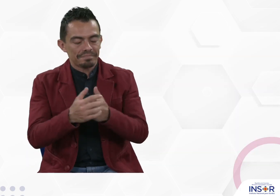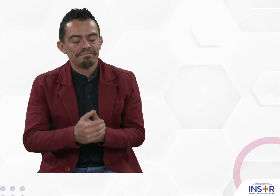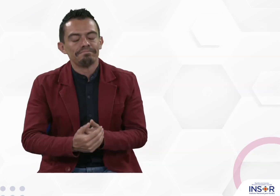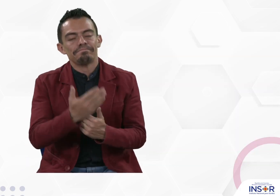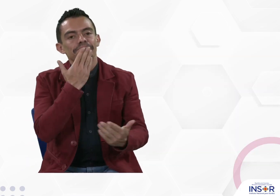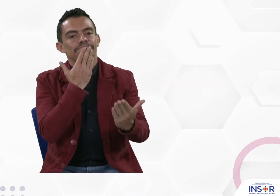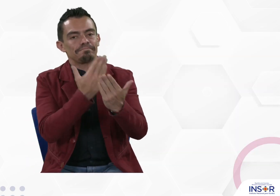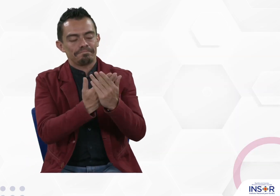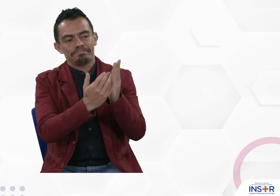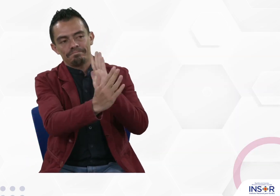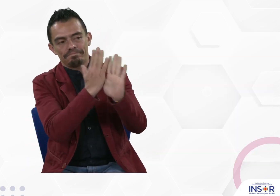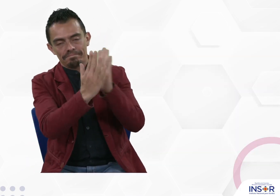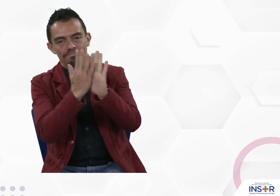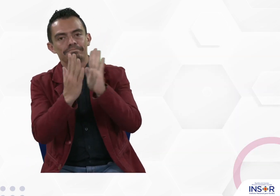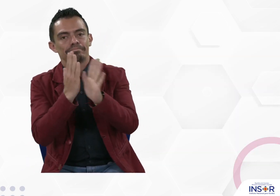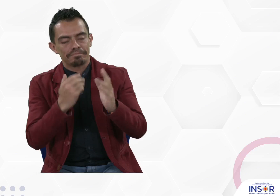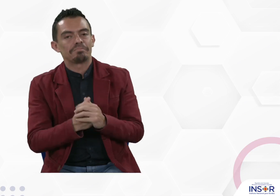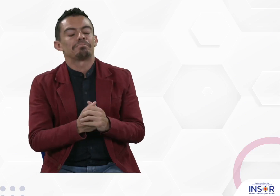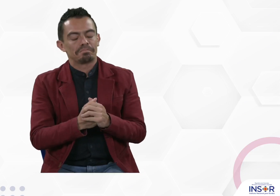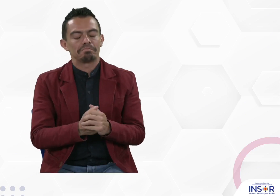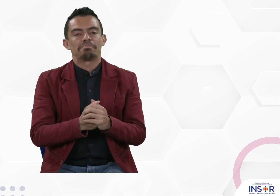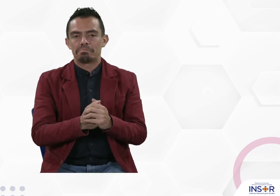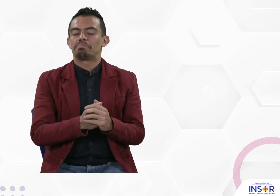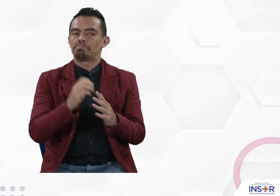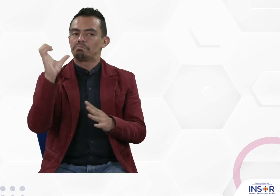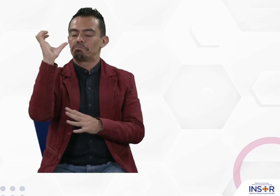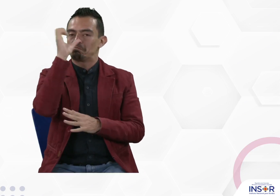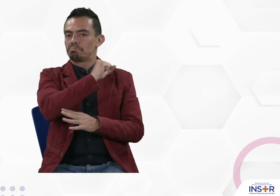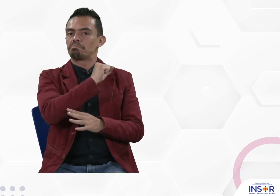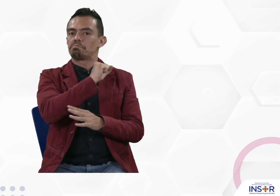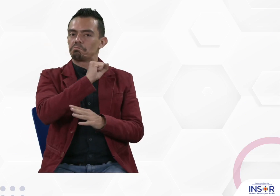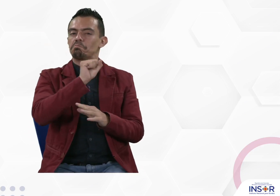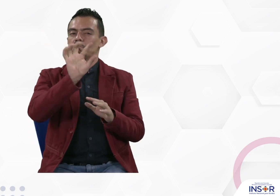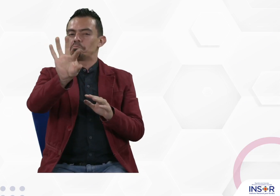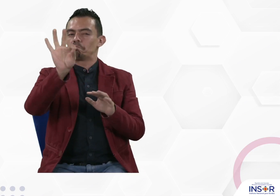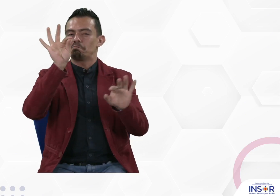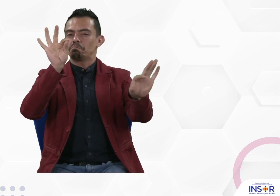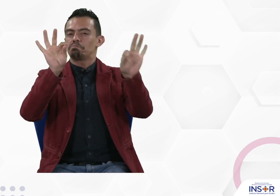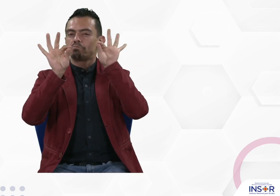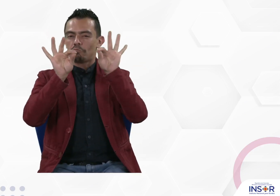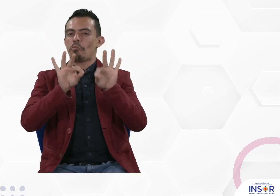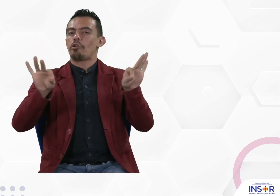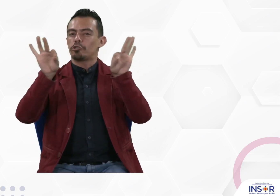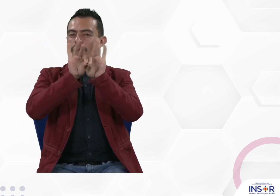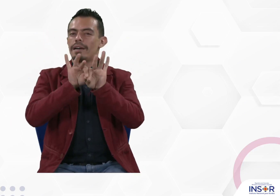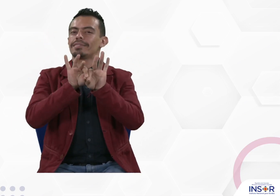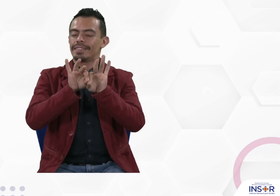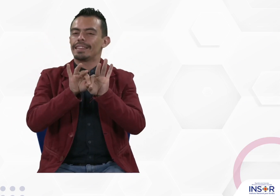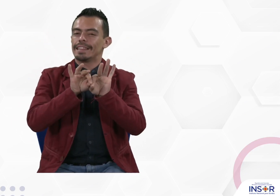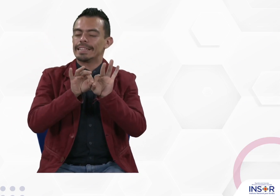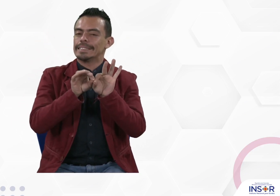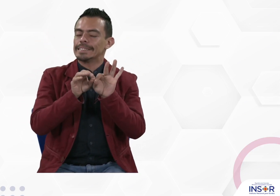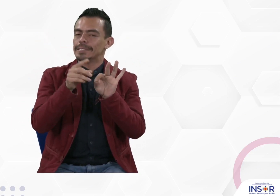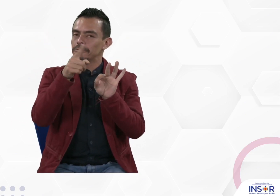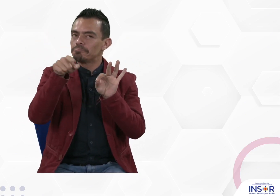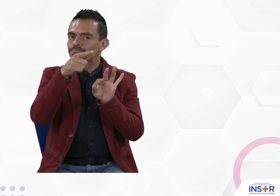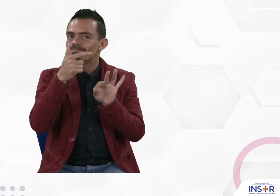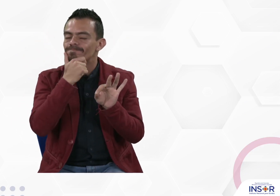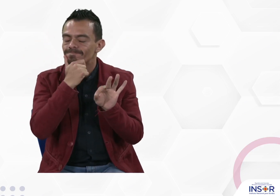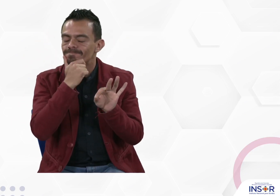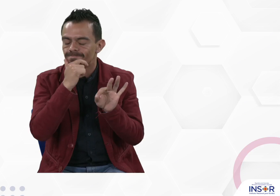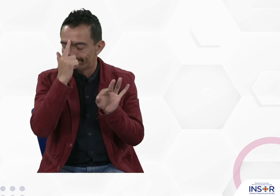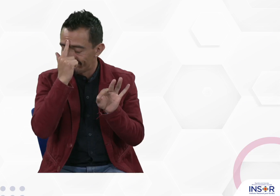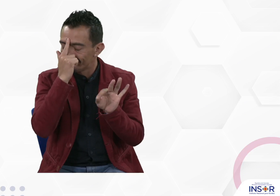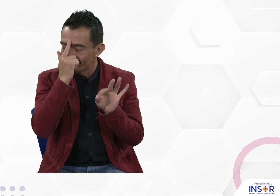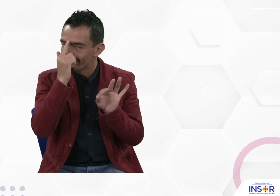Bien, muchísimas gracias a los dos por sus respuestas. Creo que capturando también de manera muy rápida